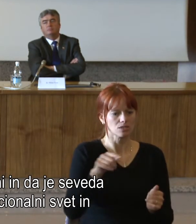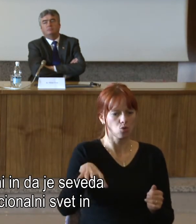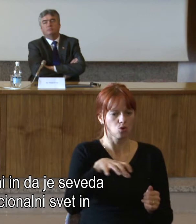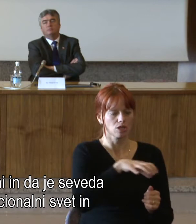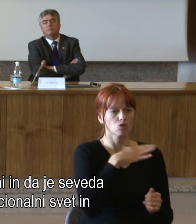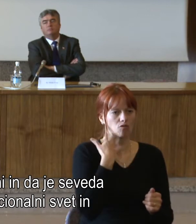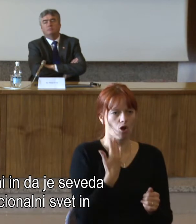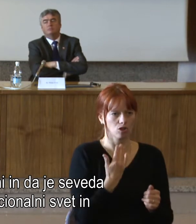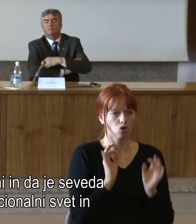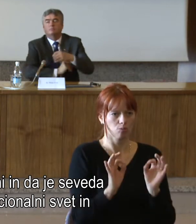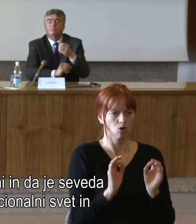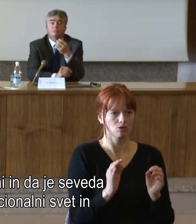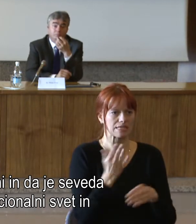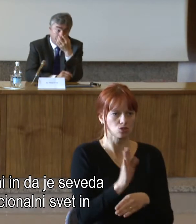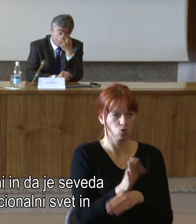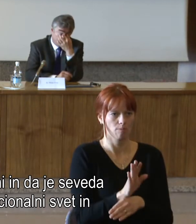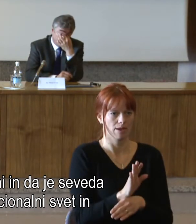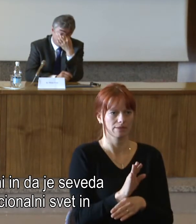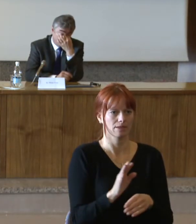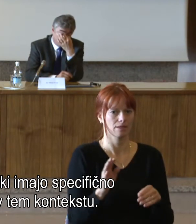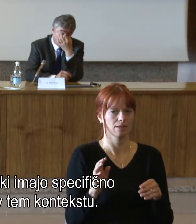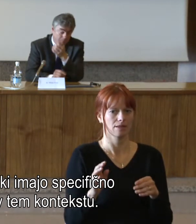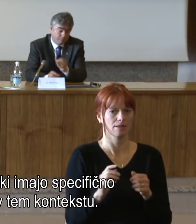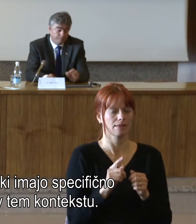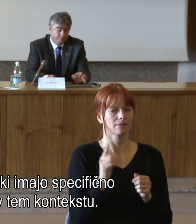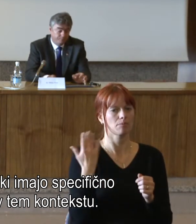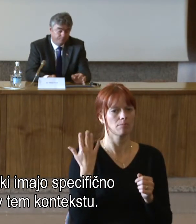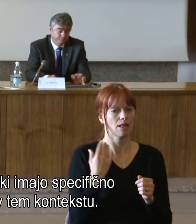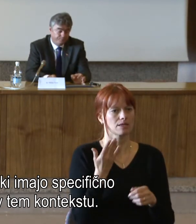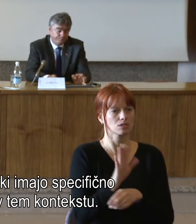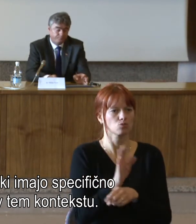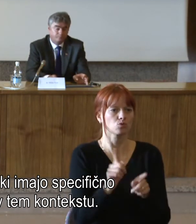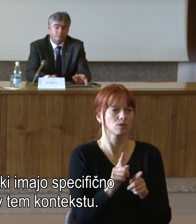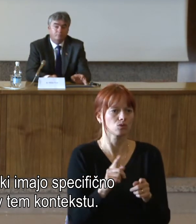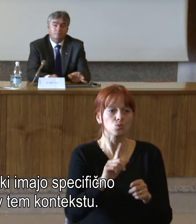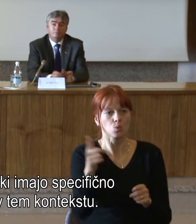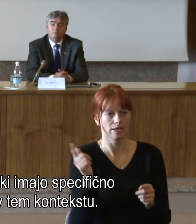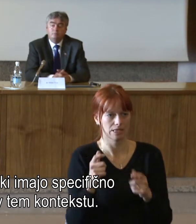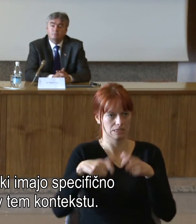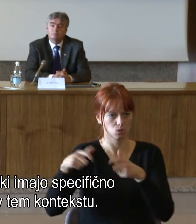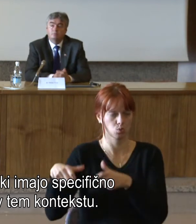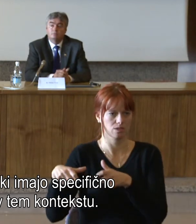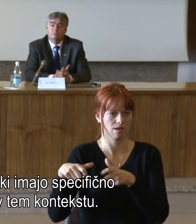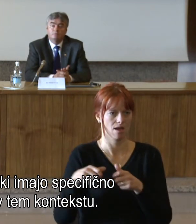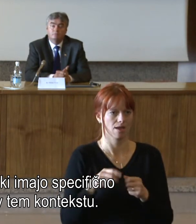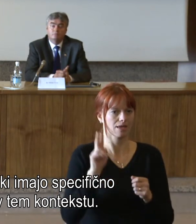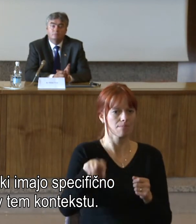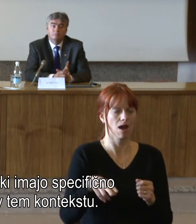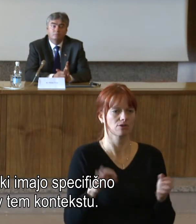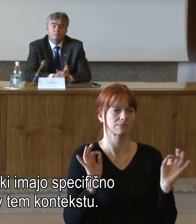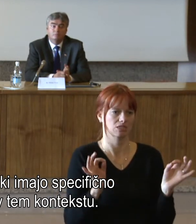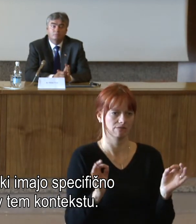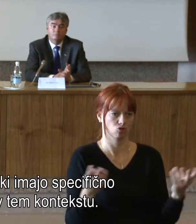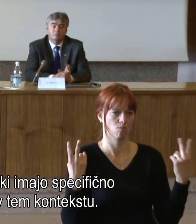zastopani in da je zastopan seveda nacionalni svet in da bi bile zastopane tudi kakšne druge institucije, ki imajo neko